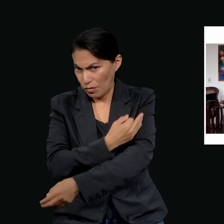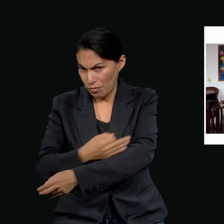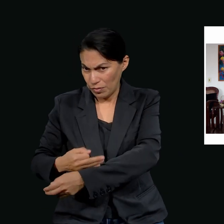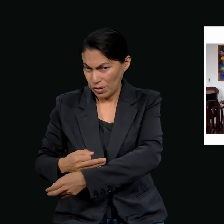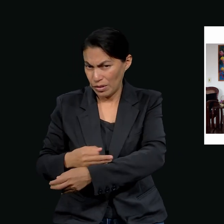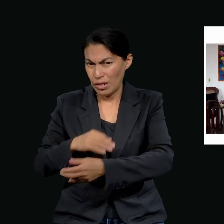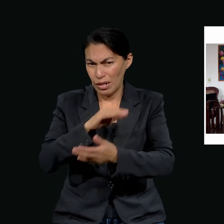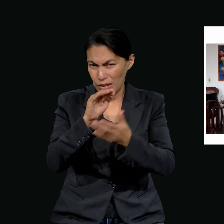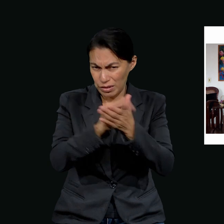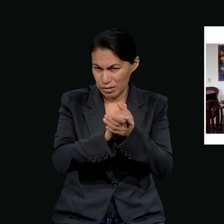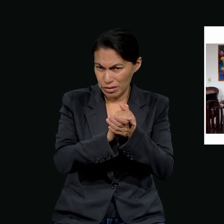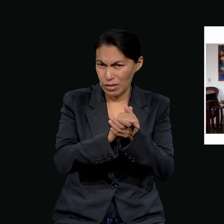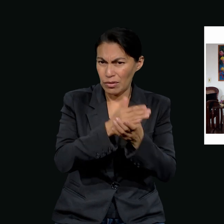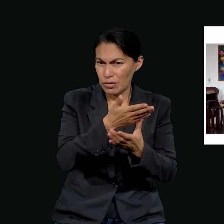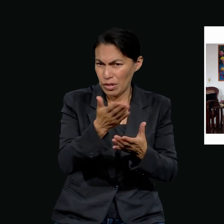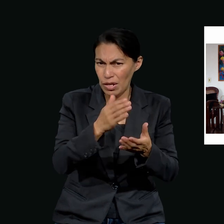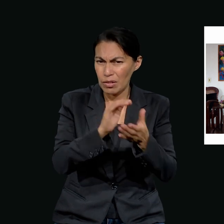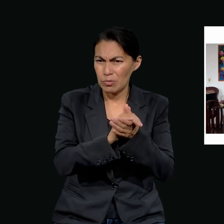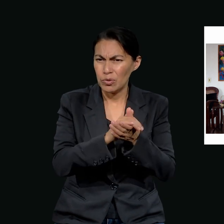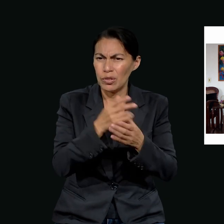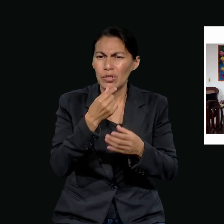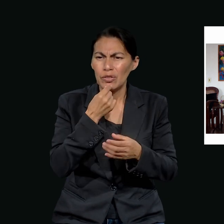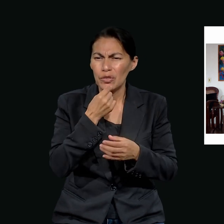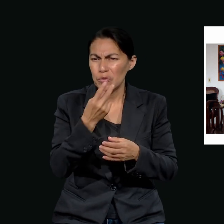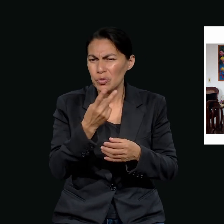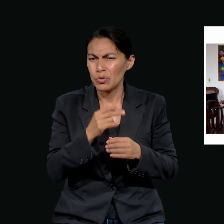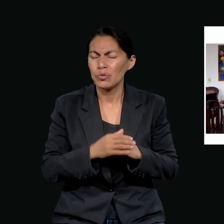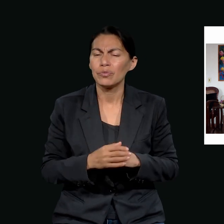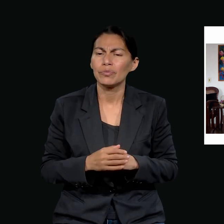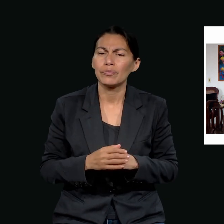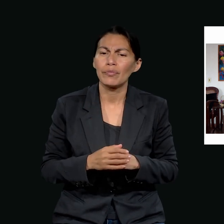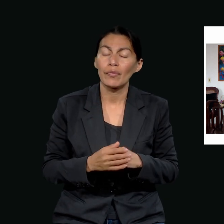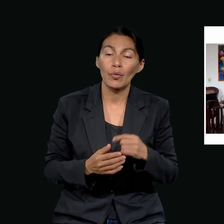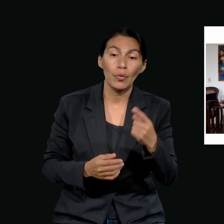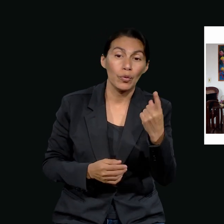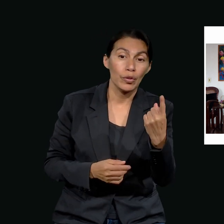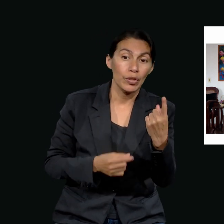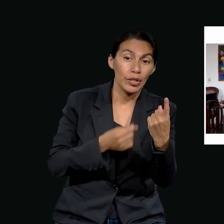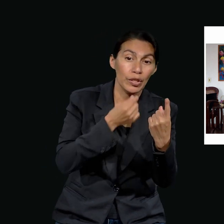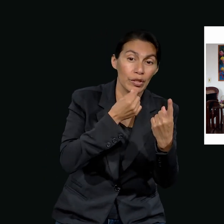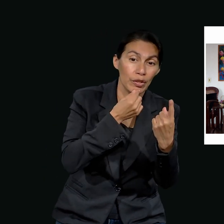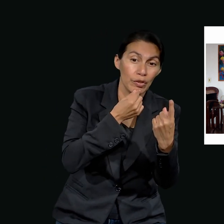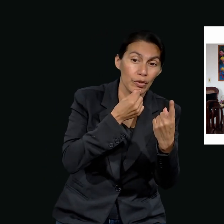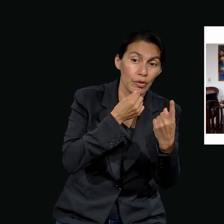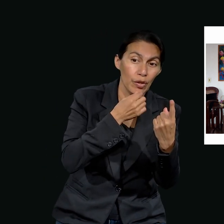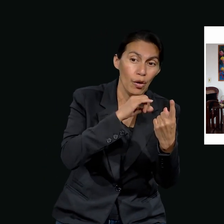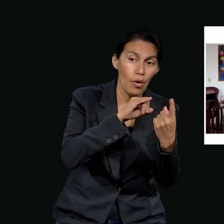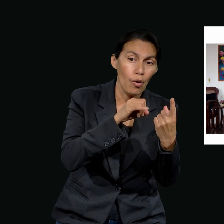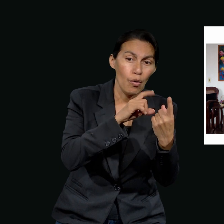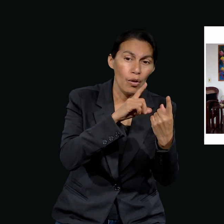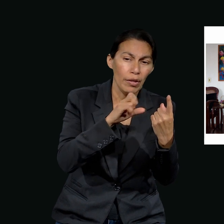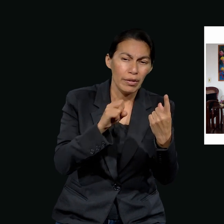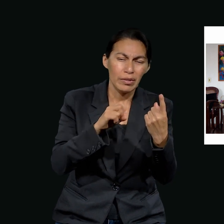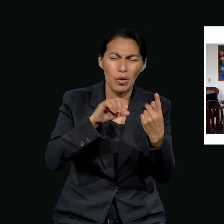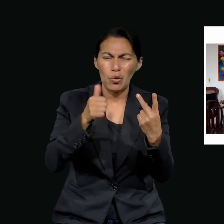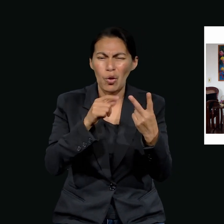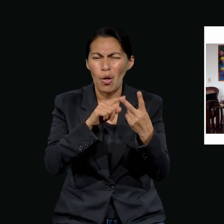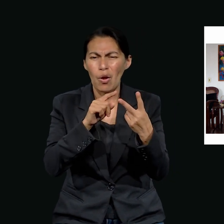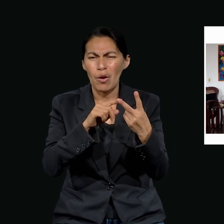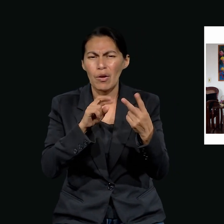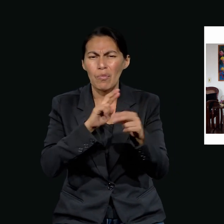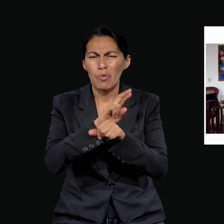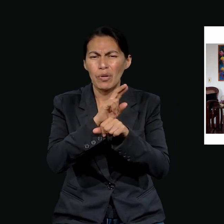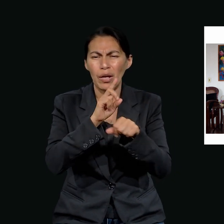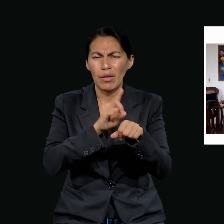su familia, ya casado ahora, su esposa Maiden y sus niños. Que uno de los niños es guyanesa, la niña es